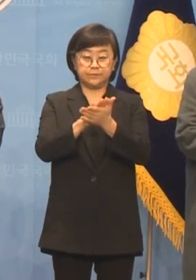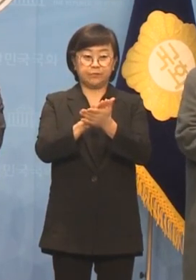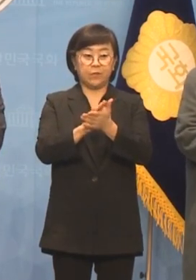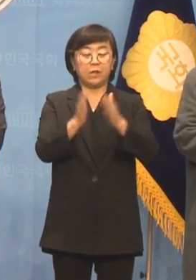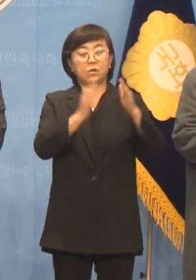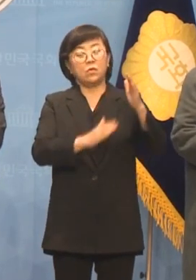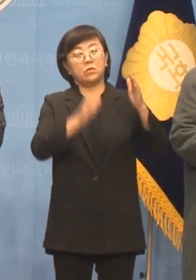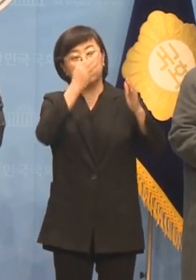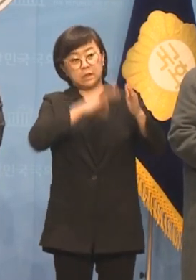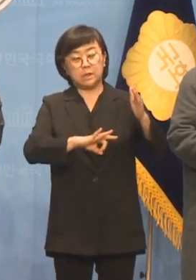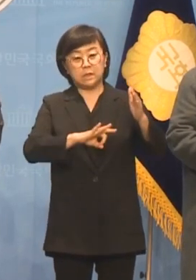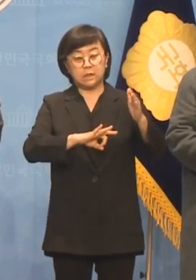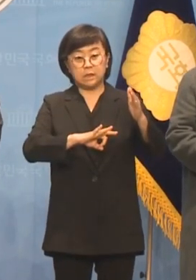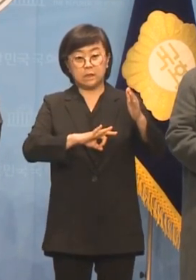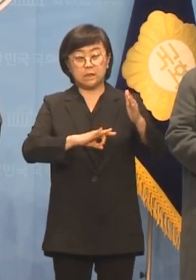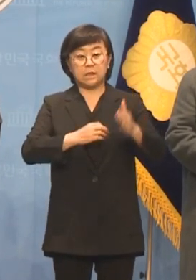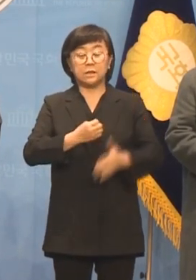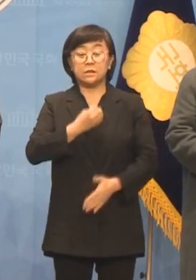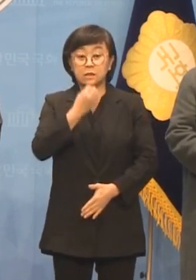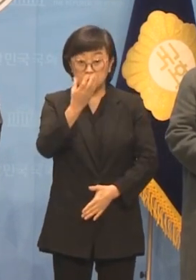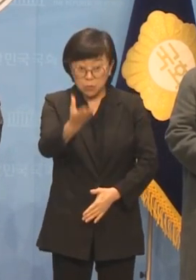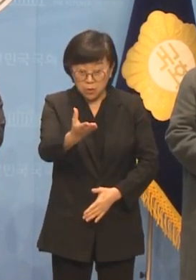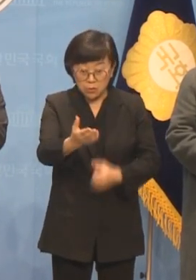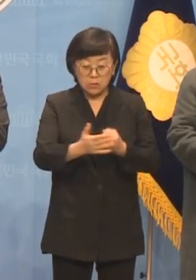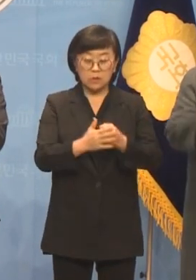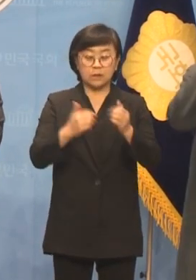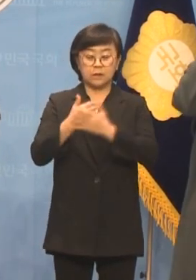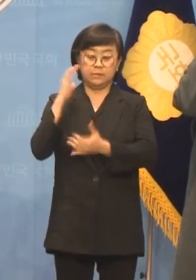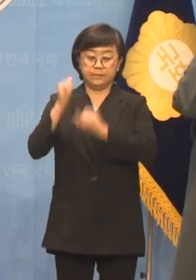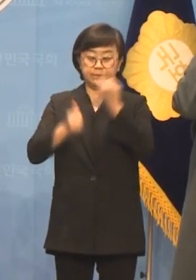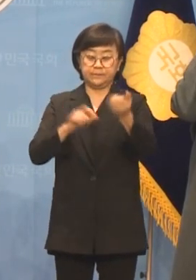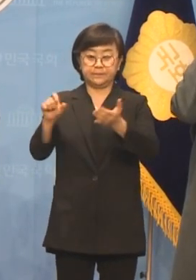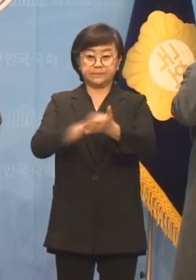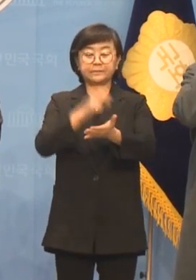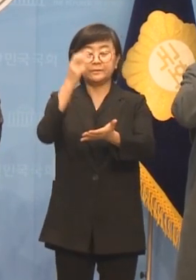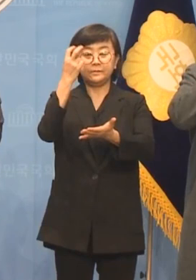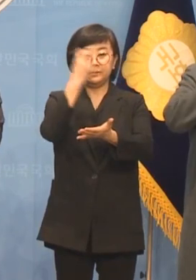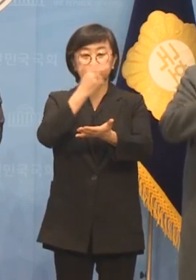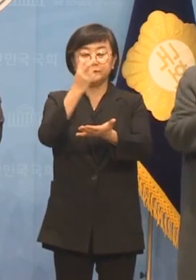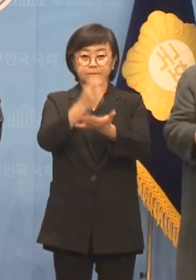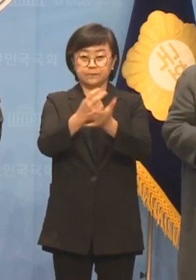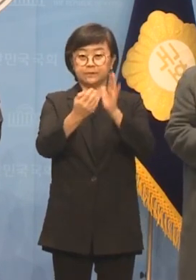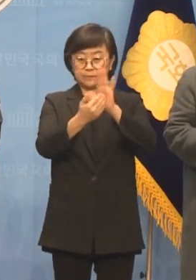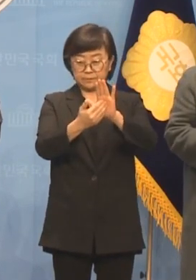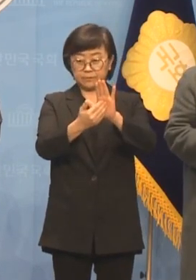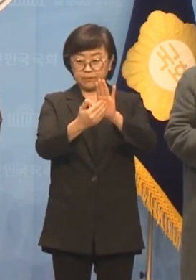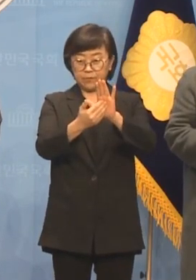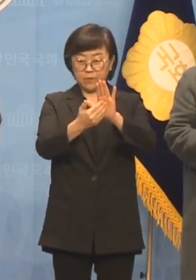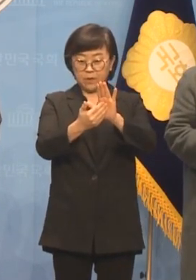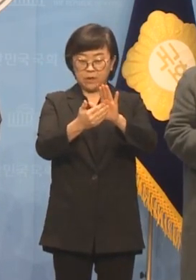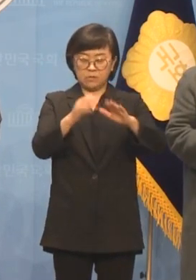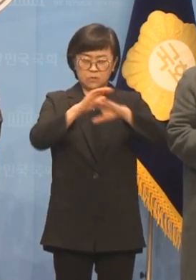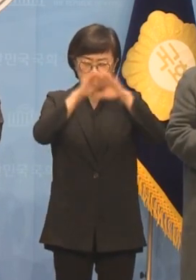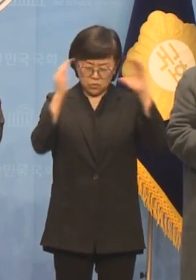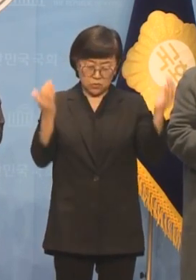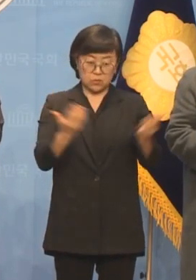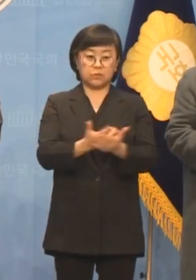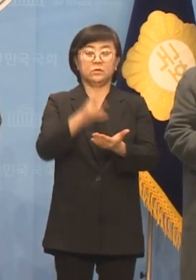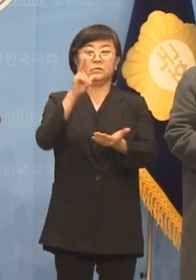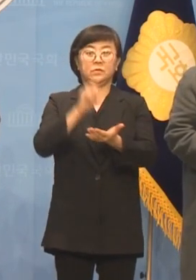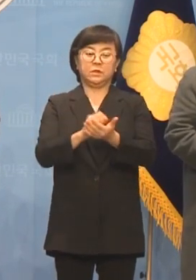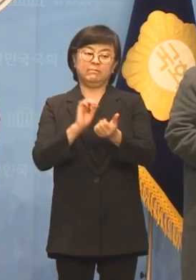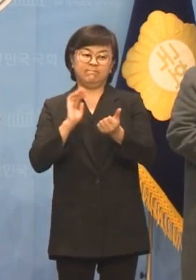제보하게 됐고 최근에 김건희 특검법을 거부하고 김건희 여사의 온갖 문제를 덮는